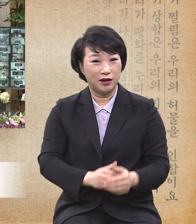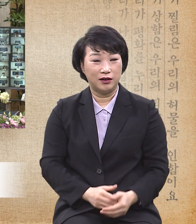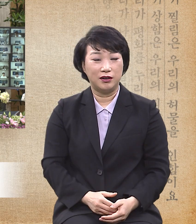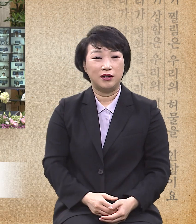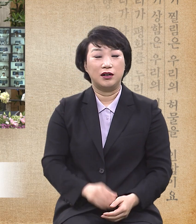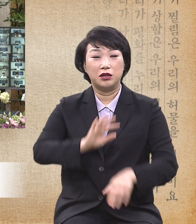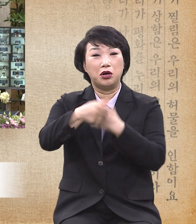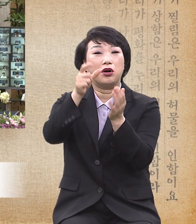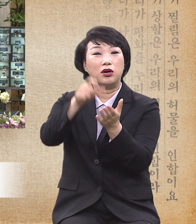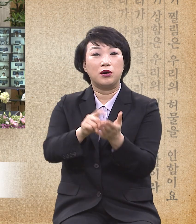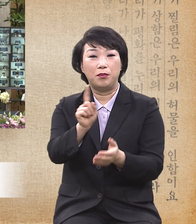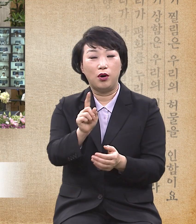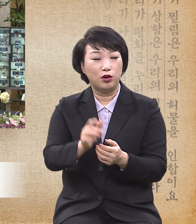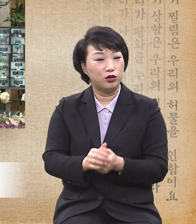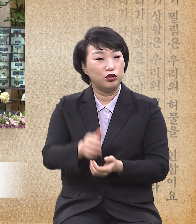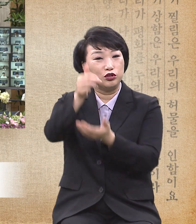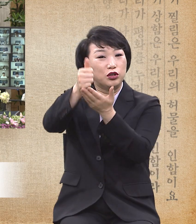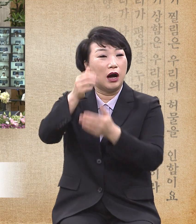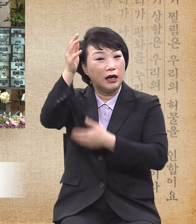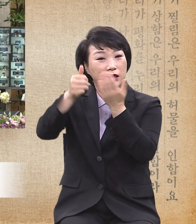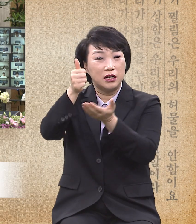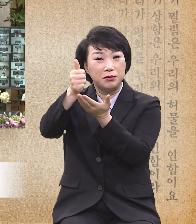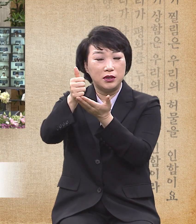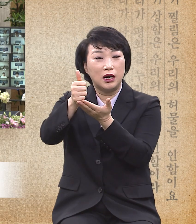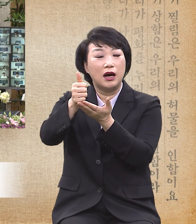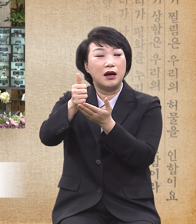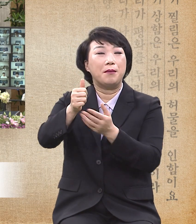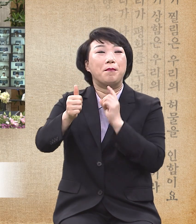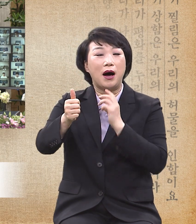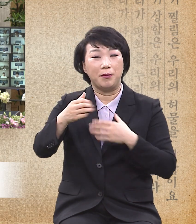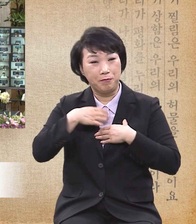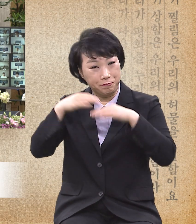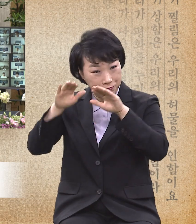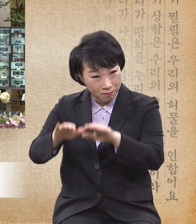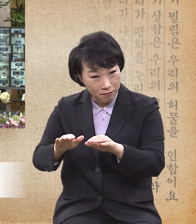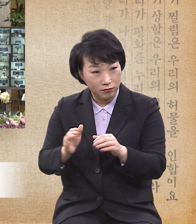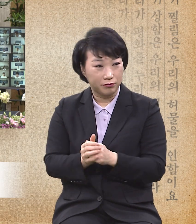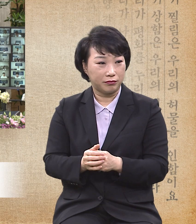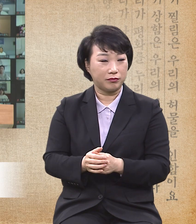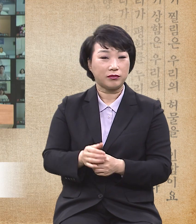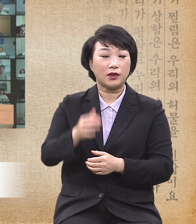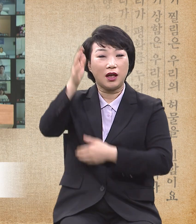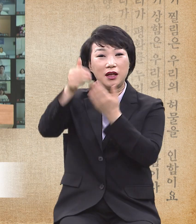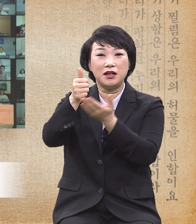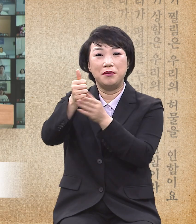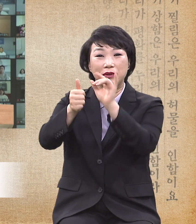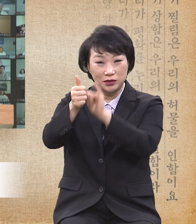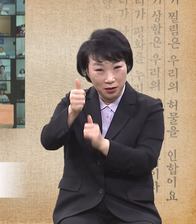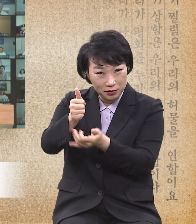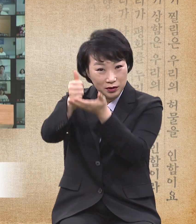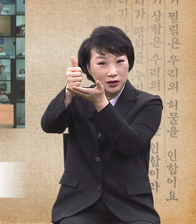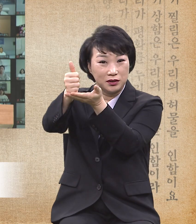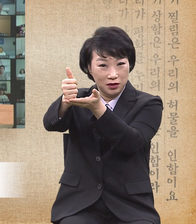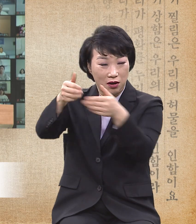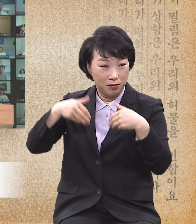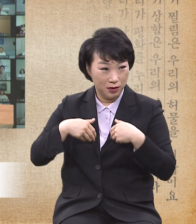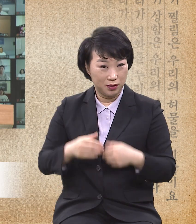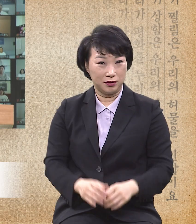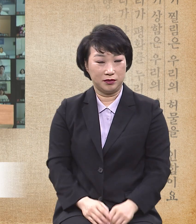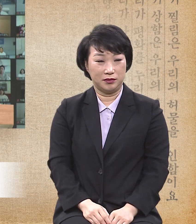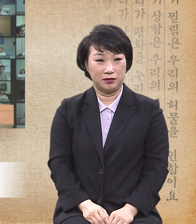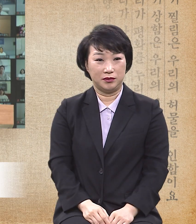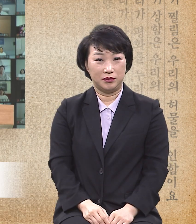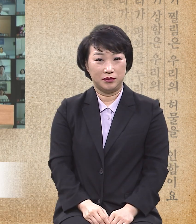물러가라. 기록되었으되 주 너희 하나님께만 경배하고 다만 그를 섬기라